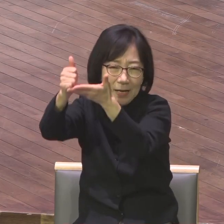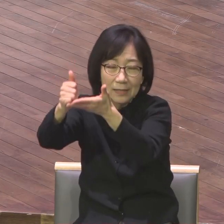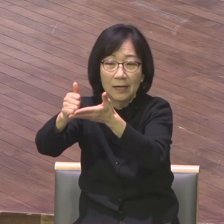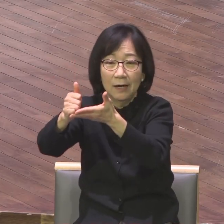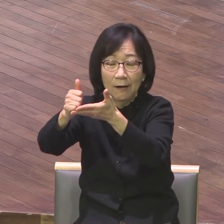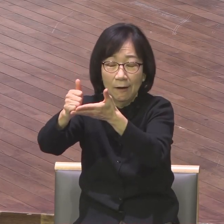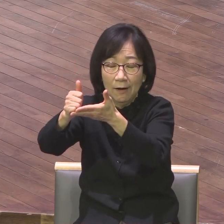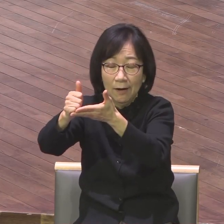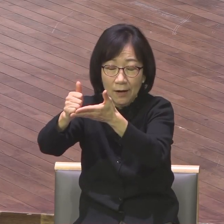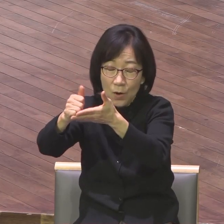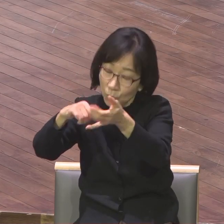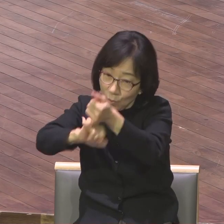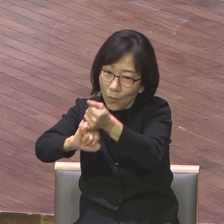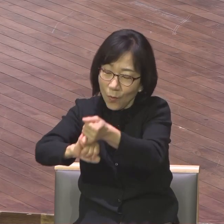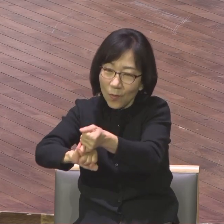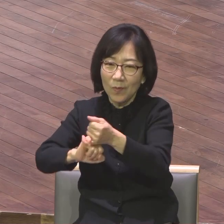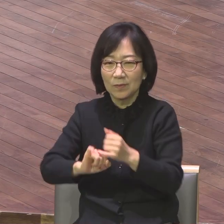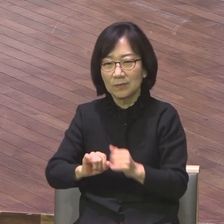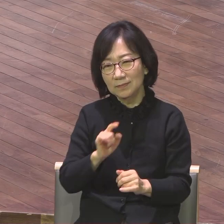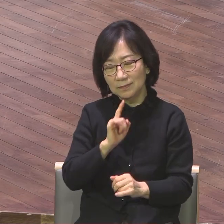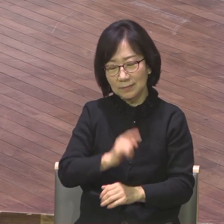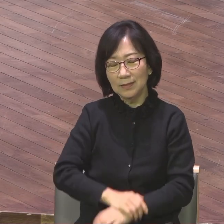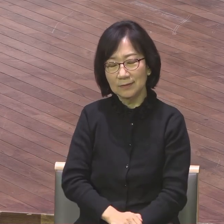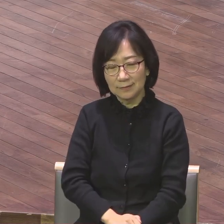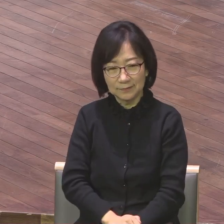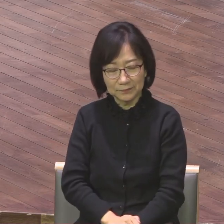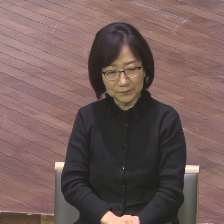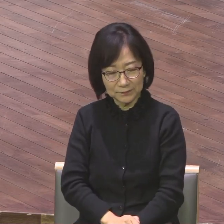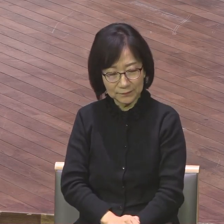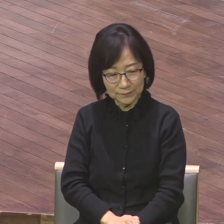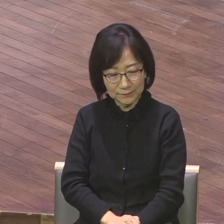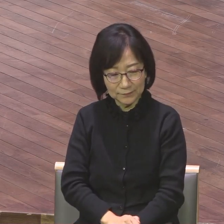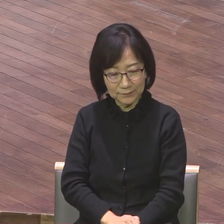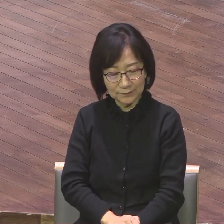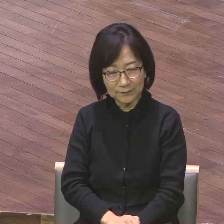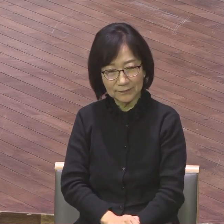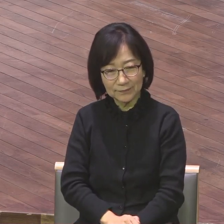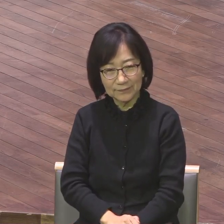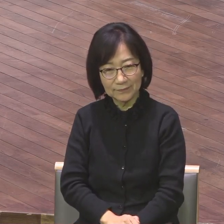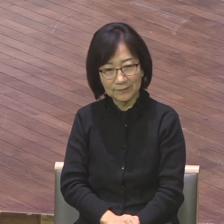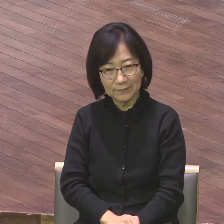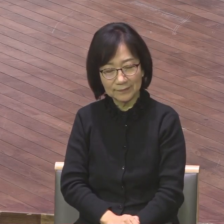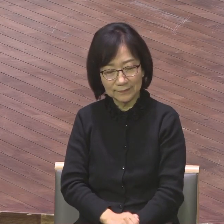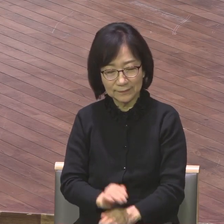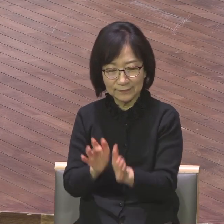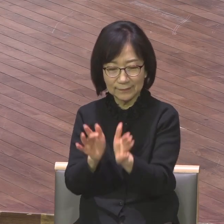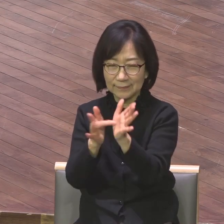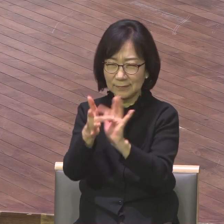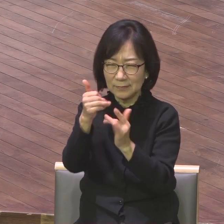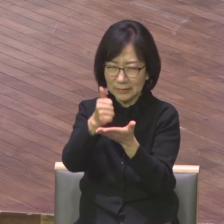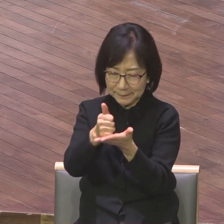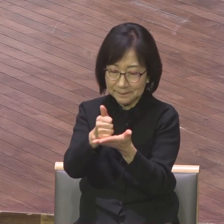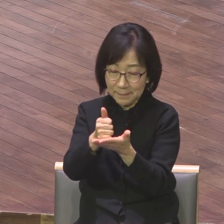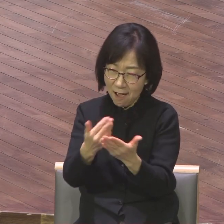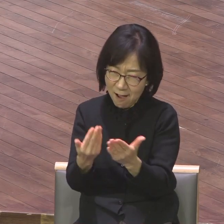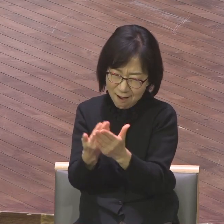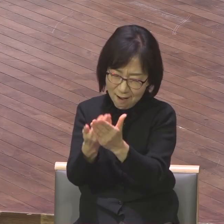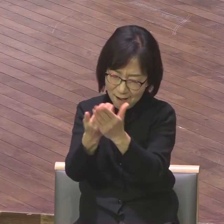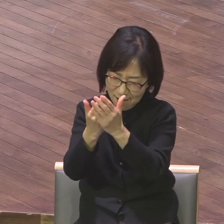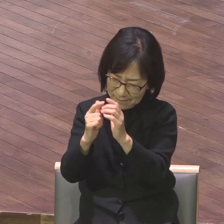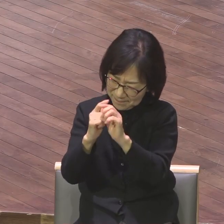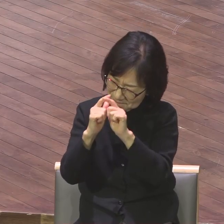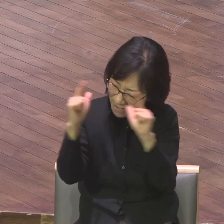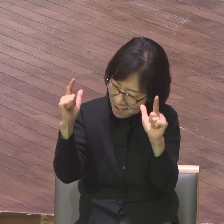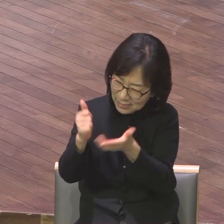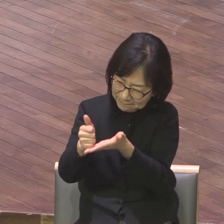아니에요. 반드시 그렇게 돼야 된다. 다시 말해서 반드시 예수님은 흥하여야 하고